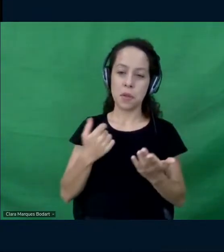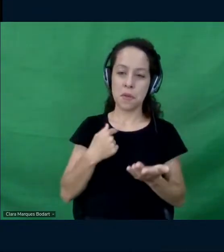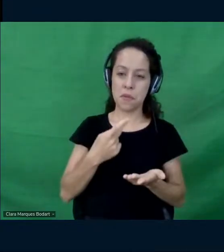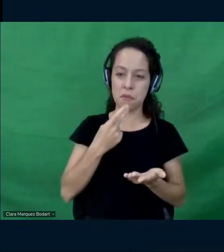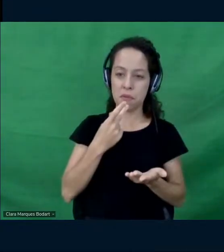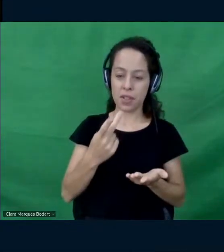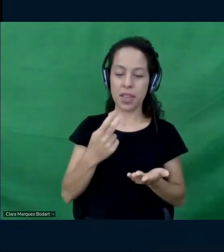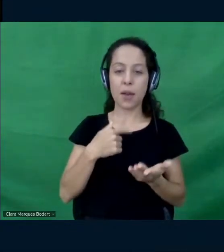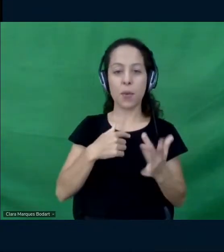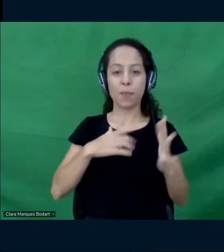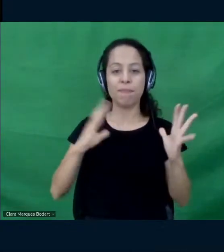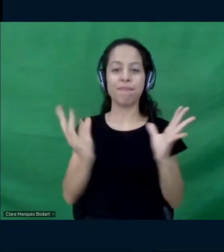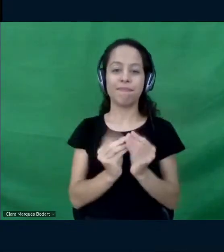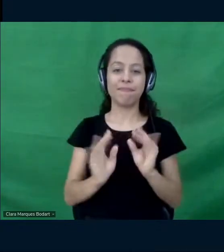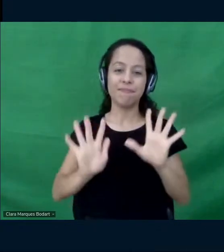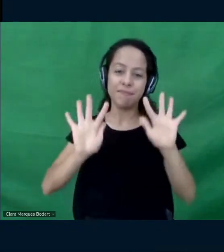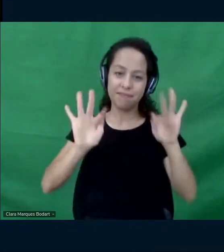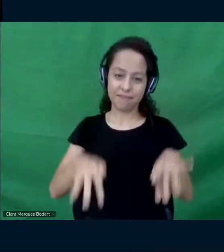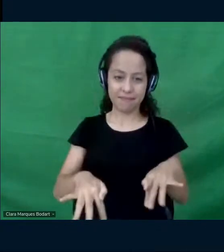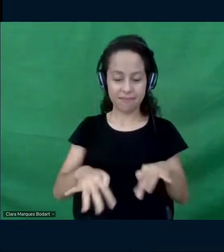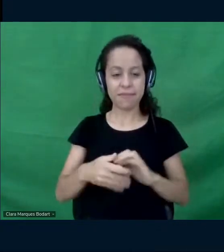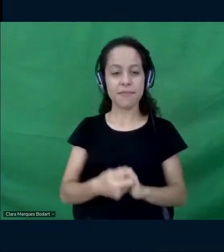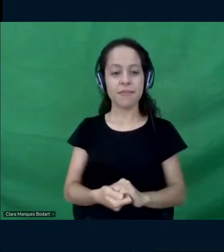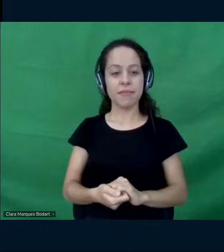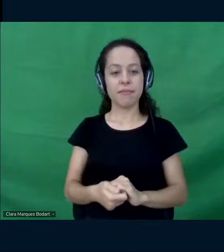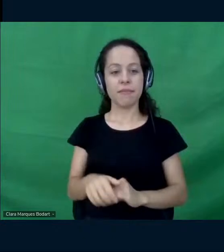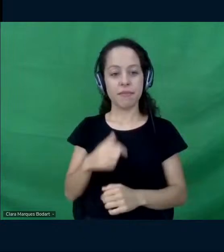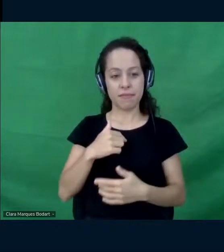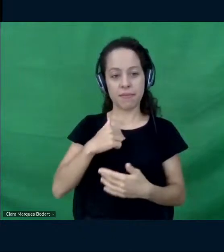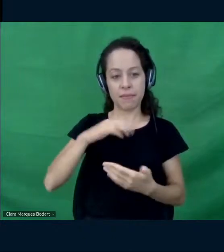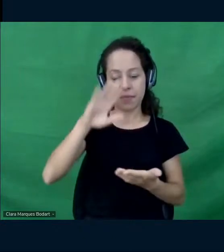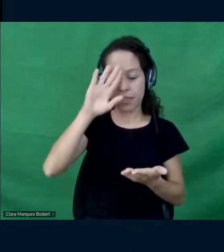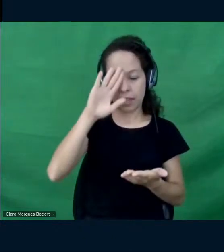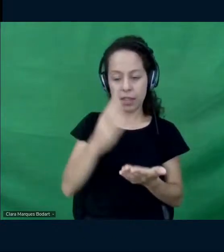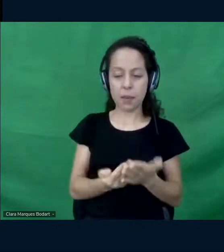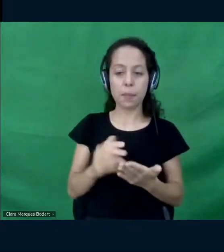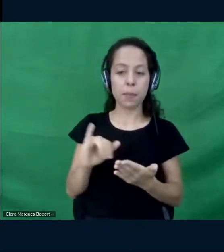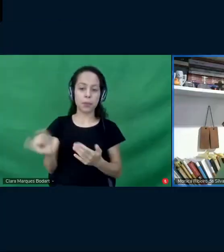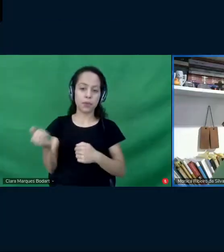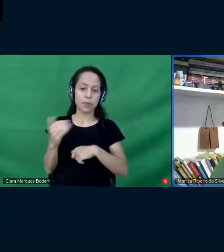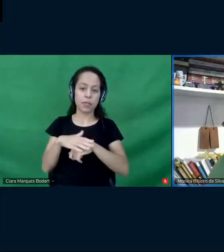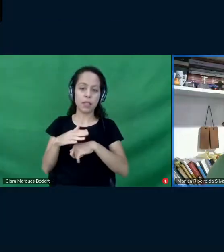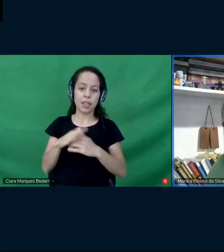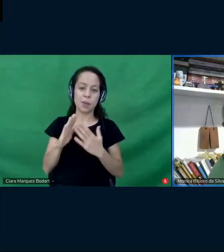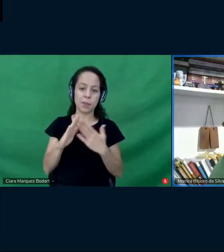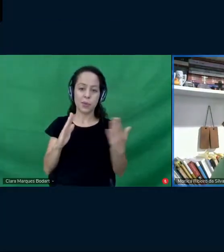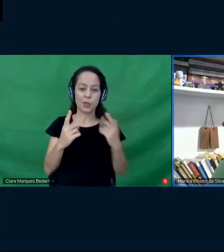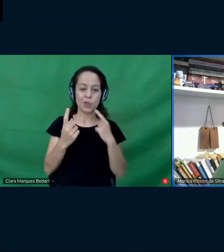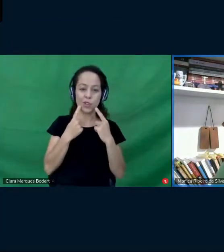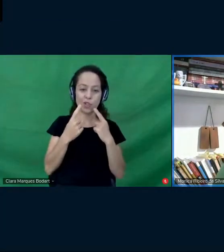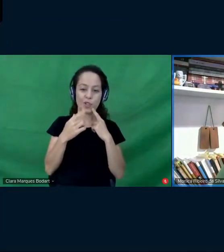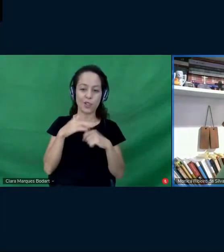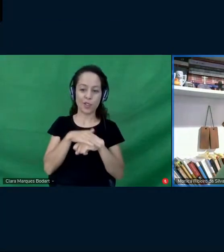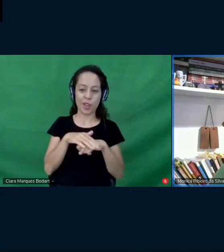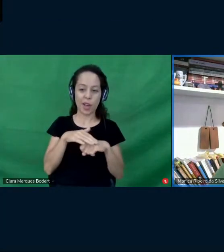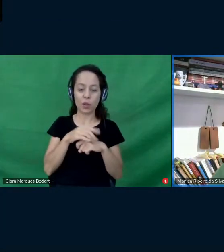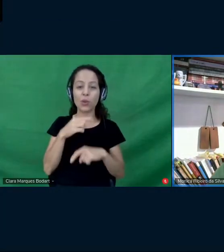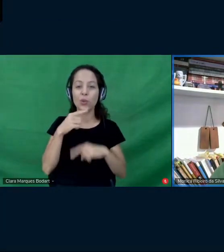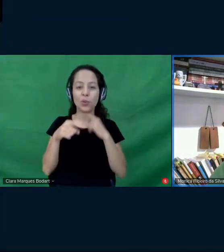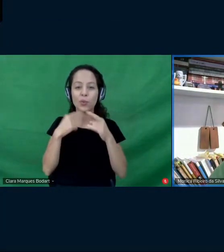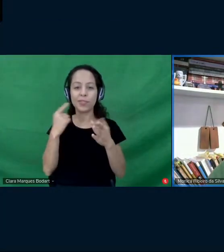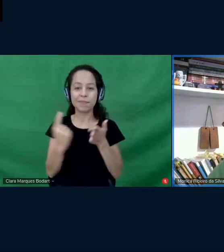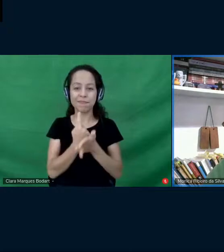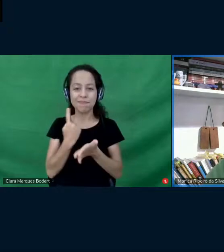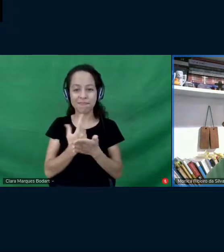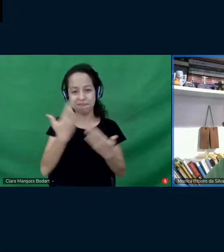eu fico por aqui e creio que temos um tempinho ainda para algum diálogo. Eu agradeço,